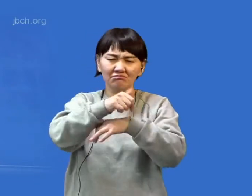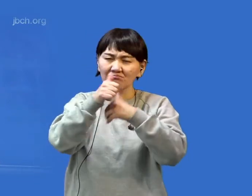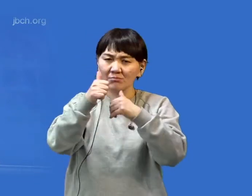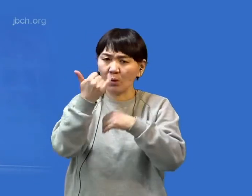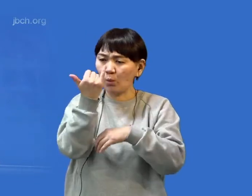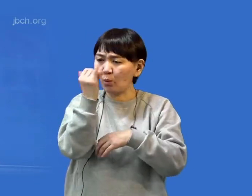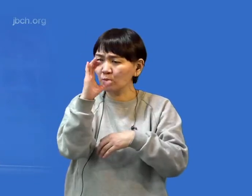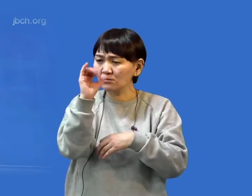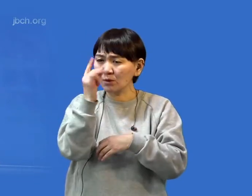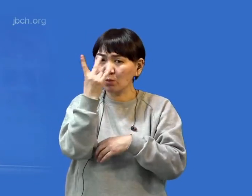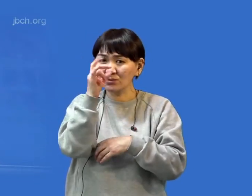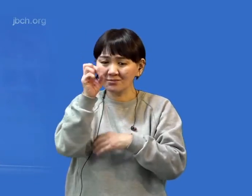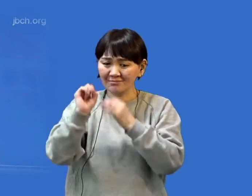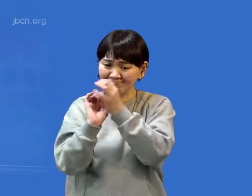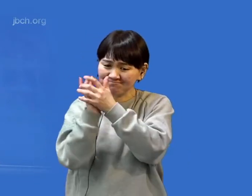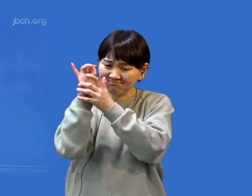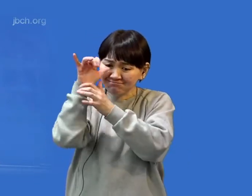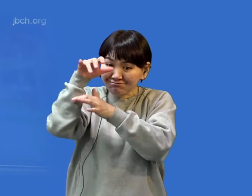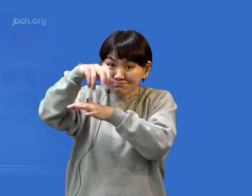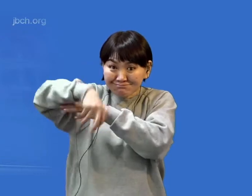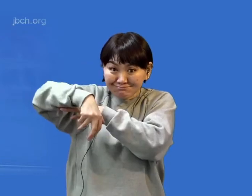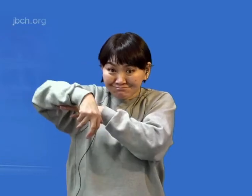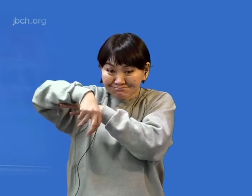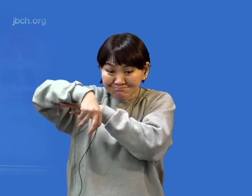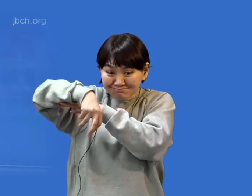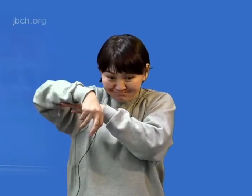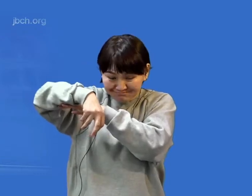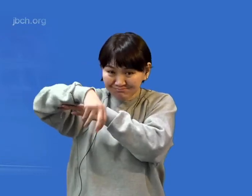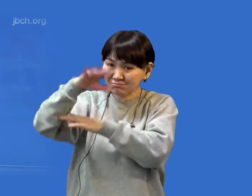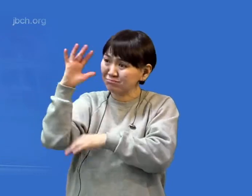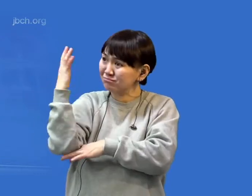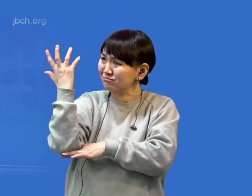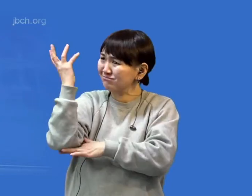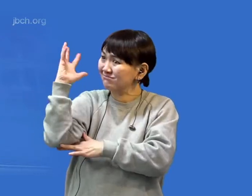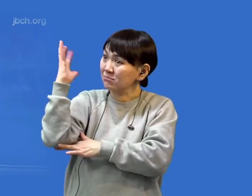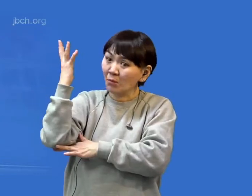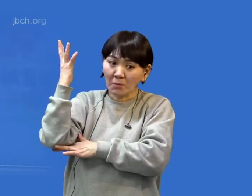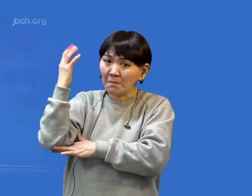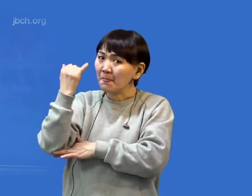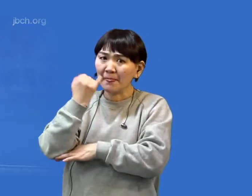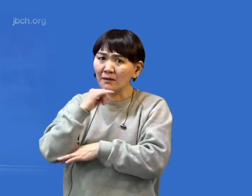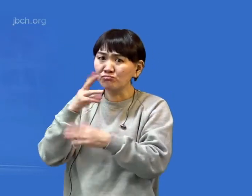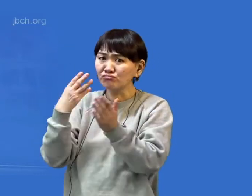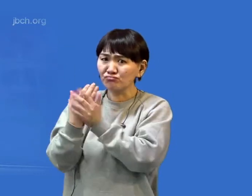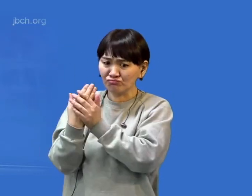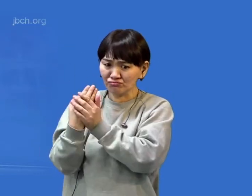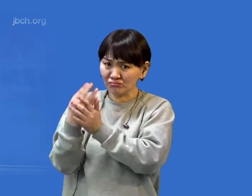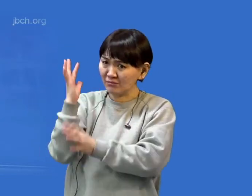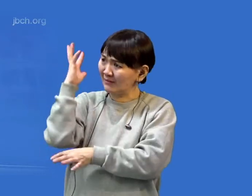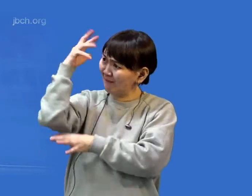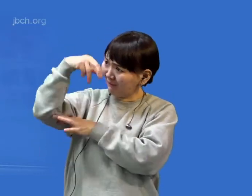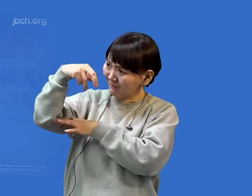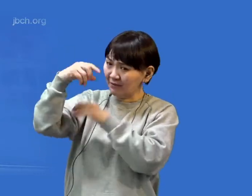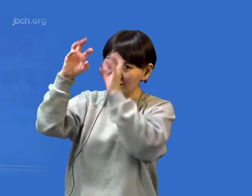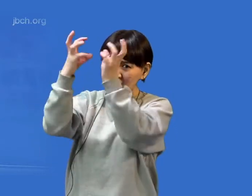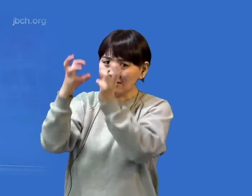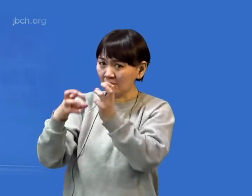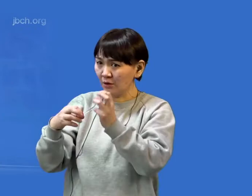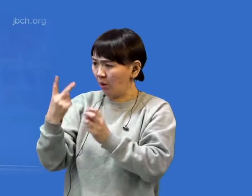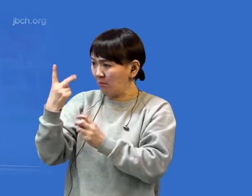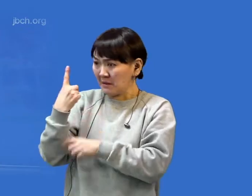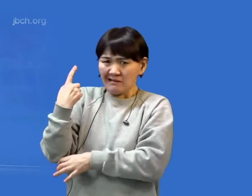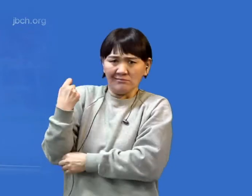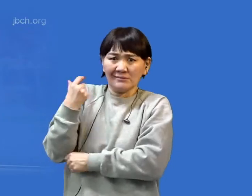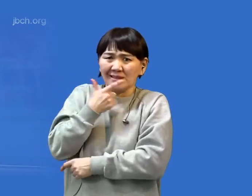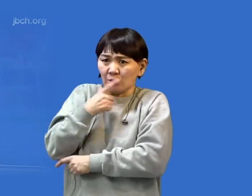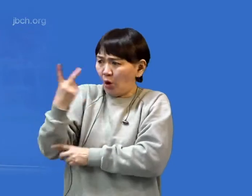үзмийн ганц хонхорцгийг тийм ээ. Мотор дамжлаад хоёр хүн үүрээд ирсэн байна шүү дээ энэ чинь. Тэгвэл